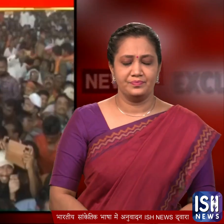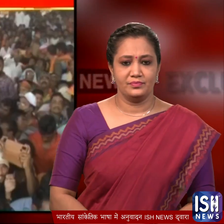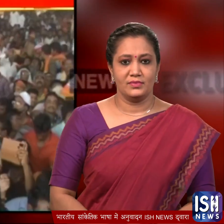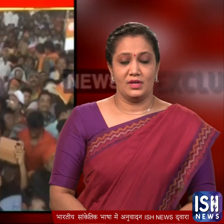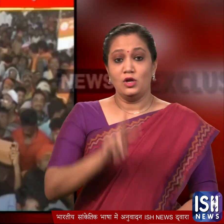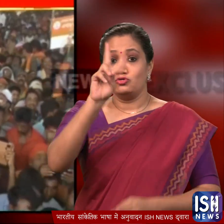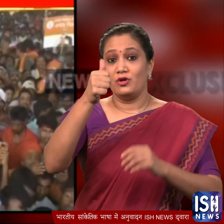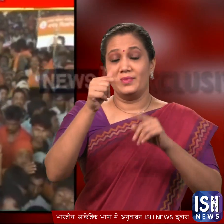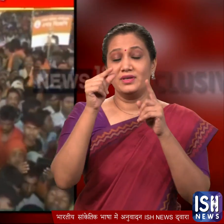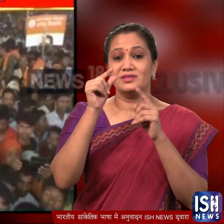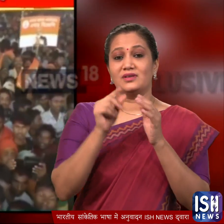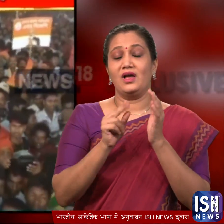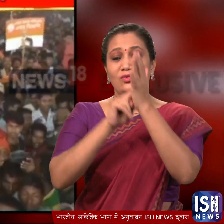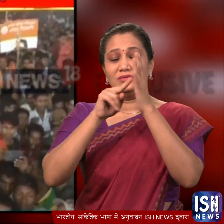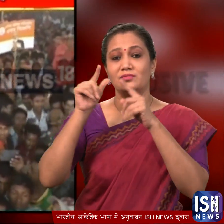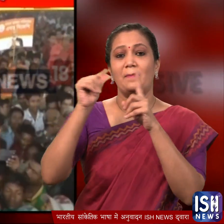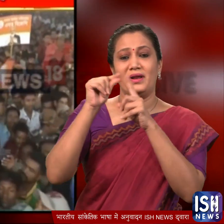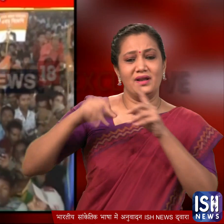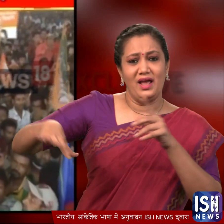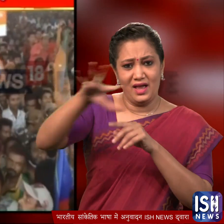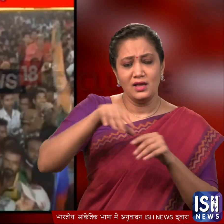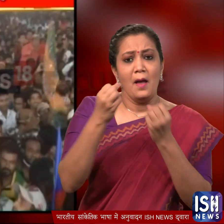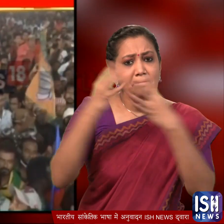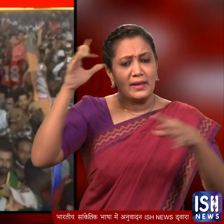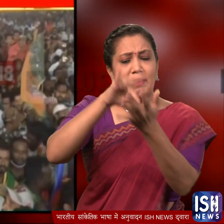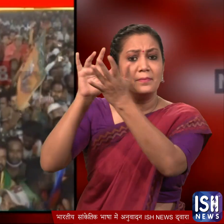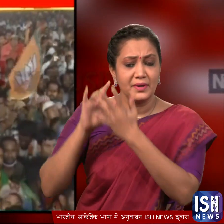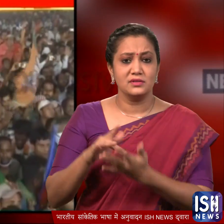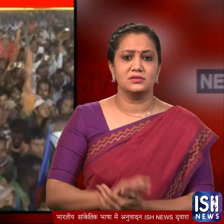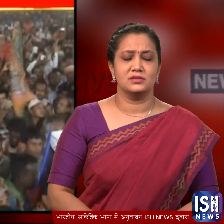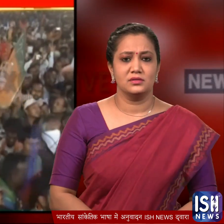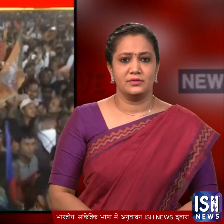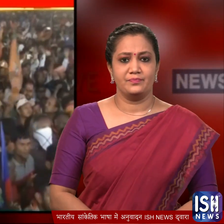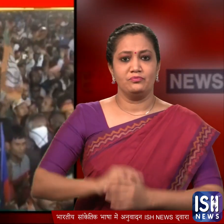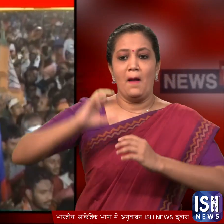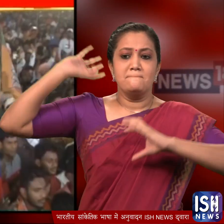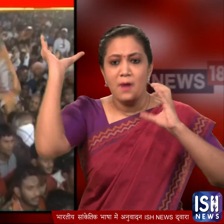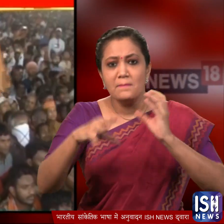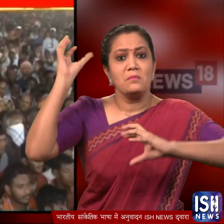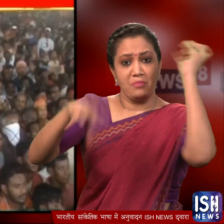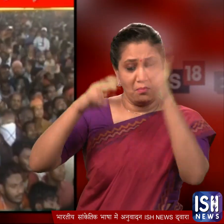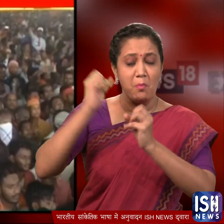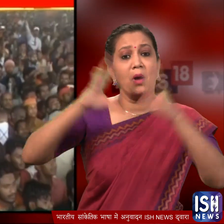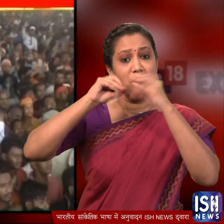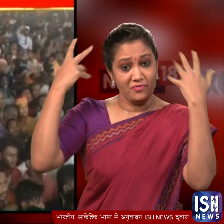24 उत्तर परगना में कई जगहों पर बमबाजी हुई है,